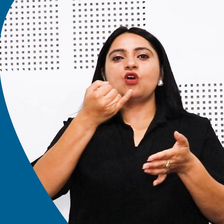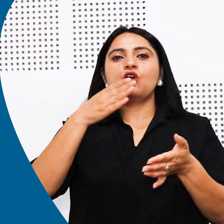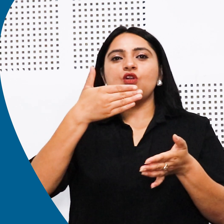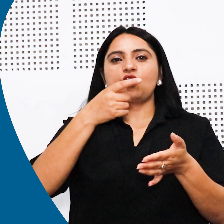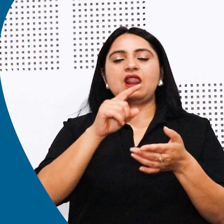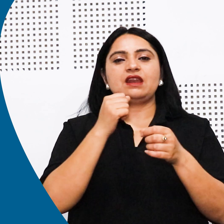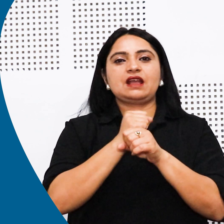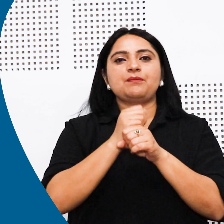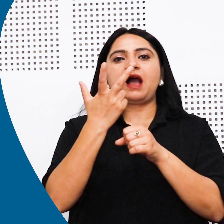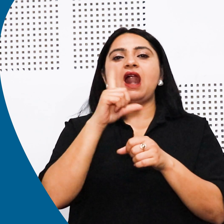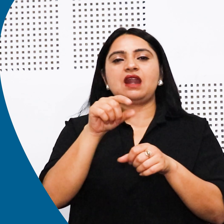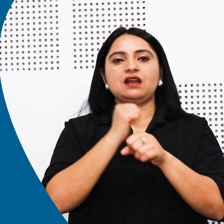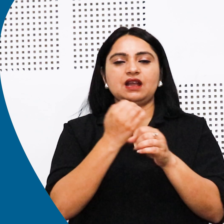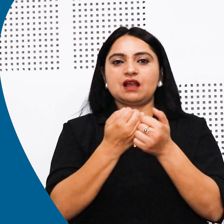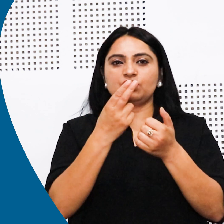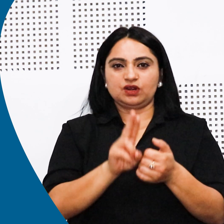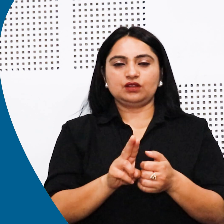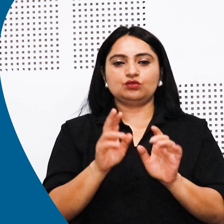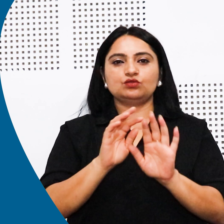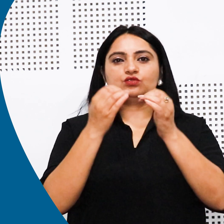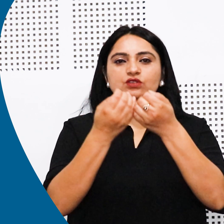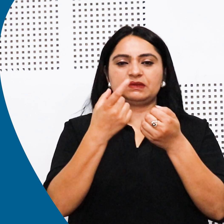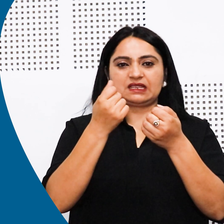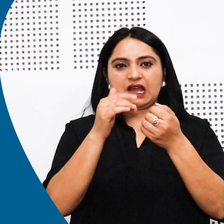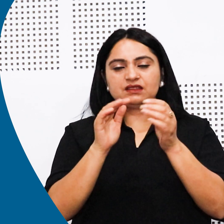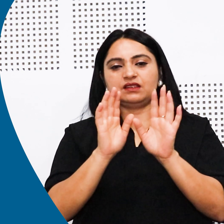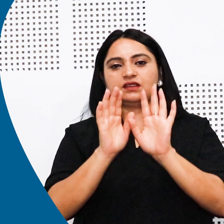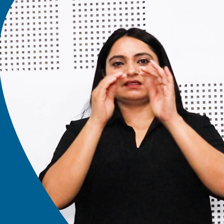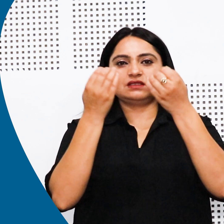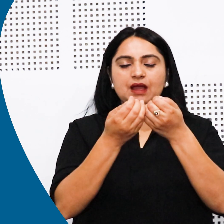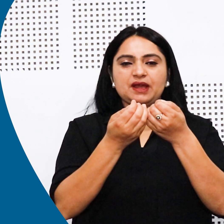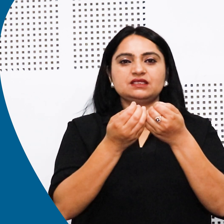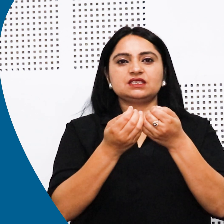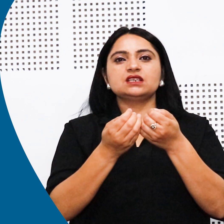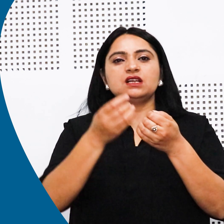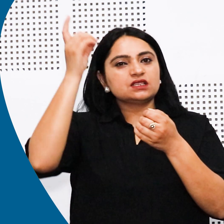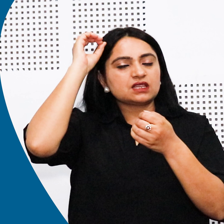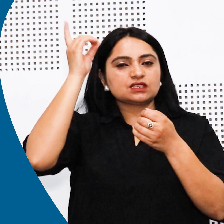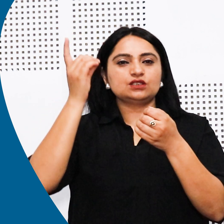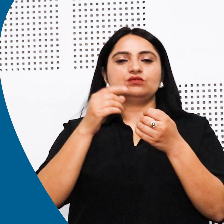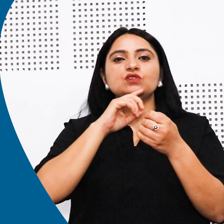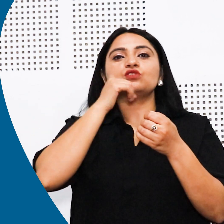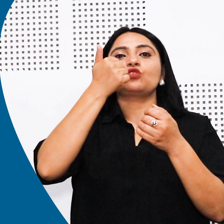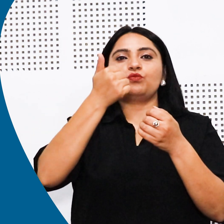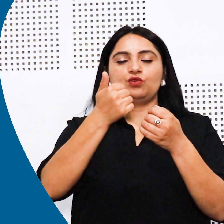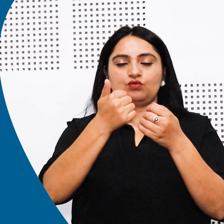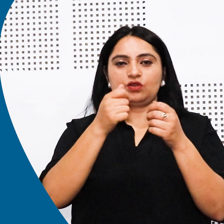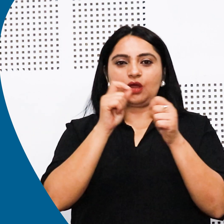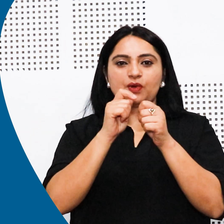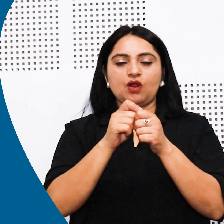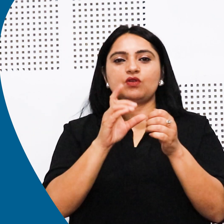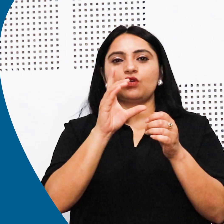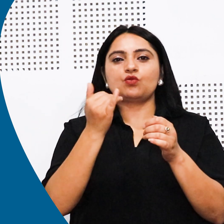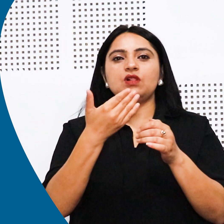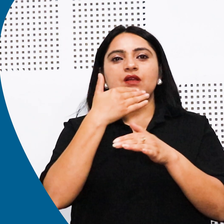थियो। समाजका आर्थिक, सामाजिक, सांस्कृतिक लगायत विकासका सबै पक्षमा दिगोपना र अपनत्व कायम हुने गरी टोल विकास